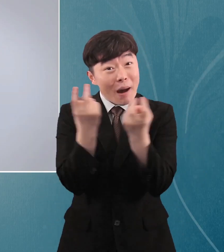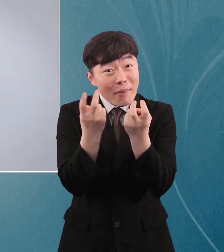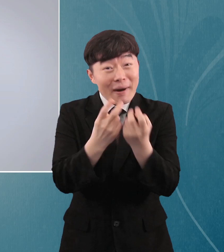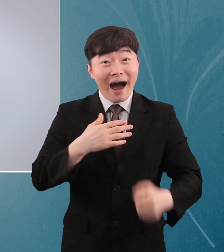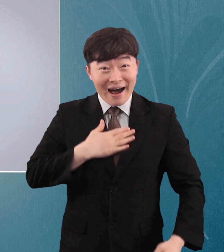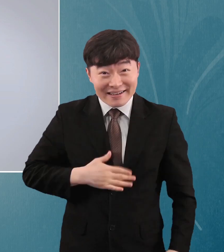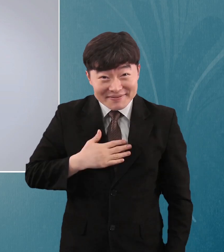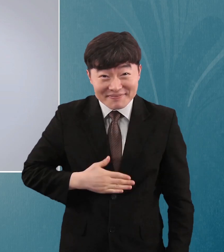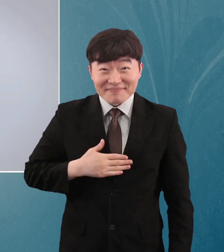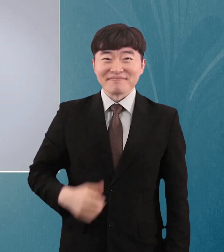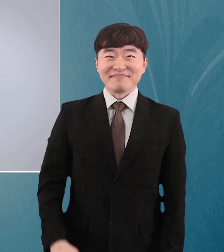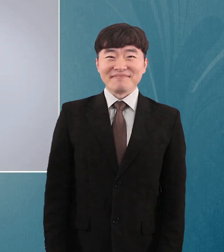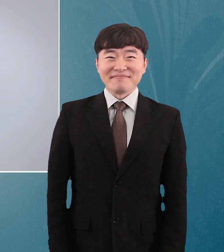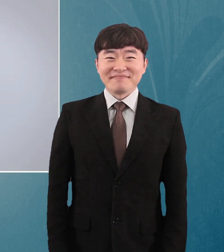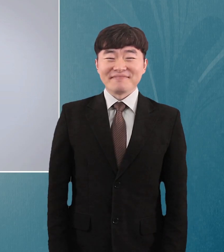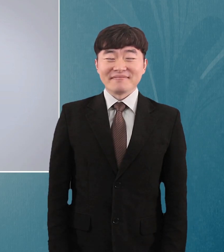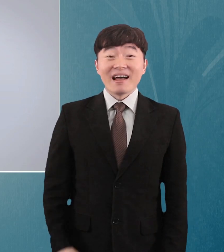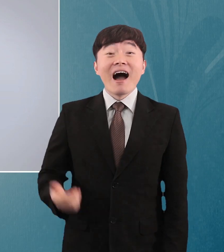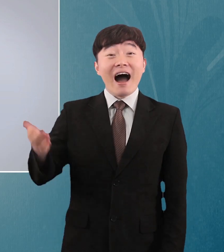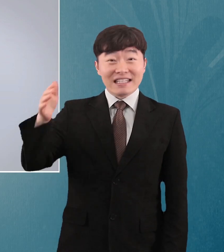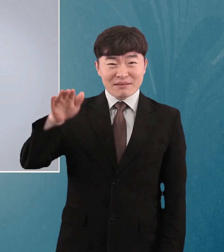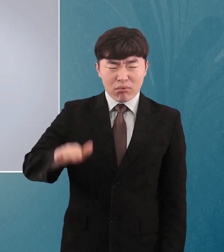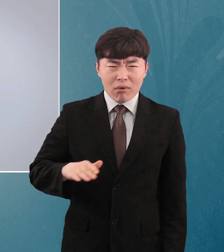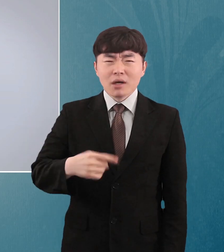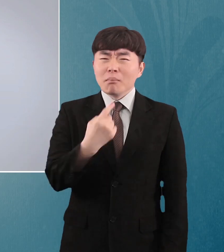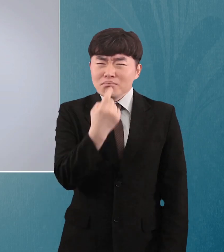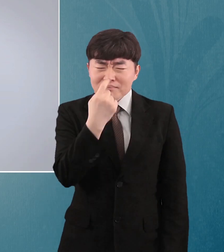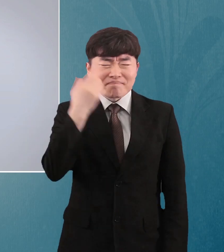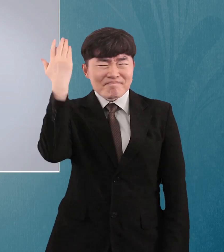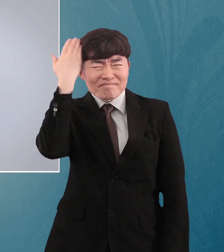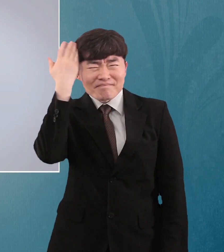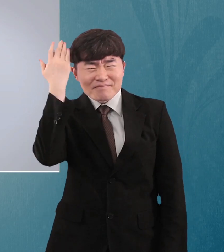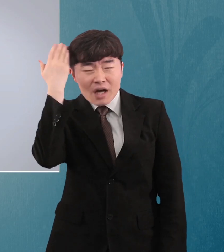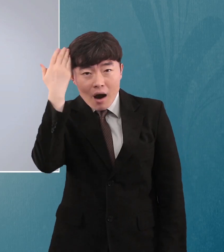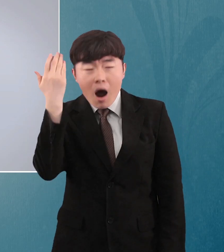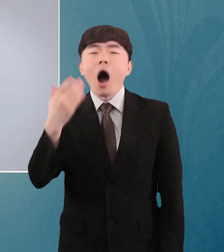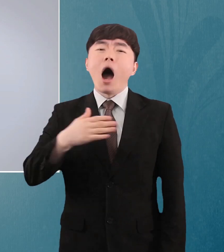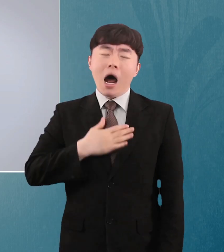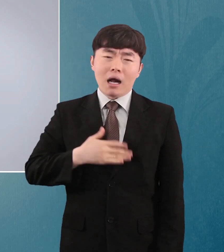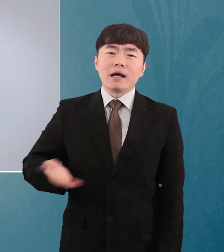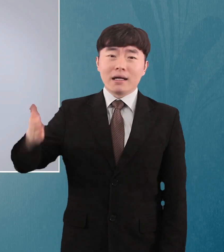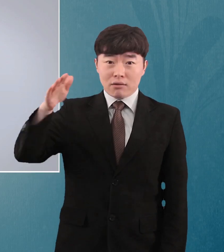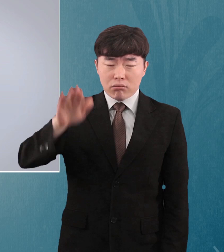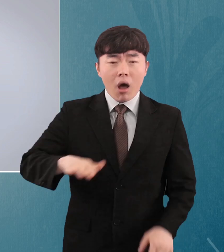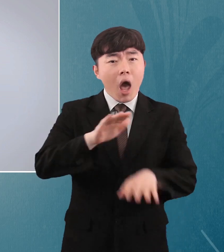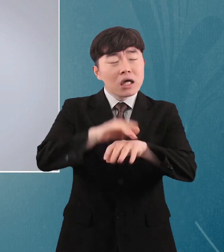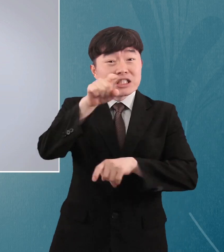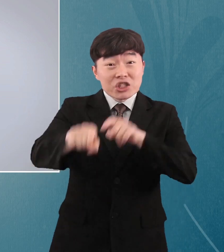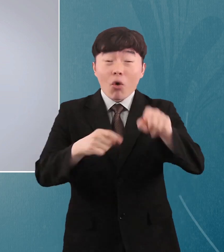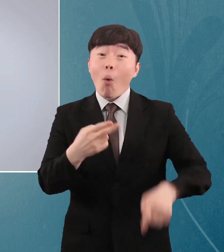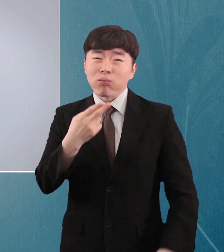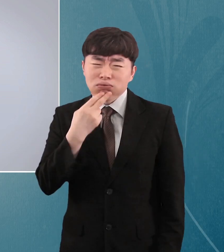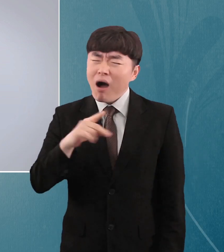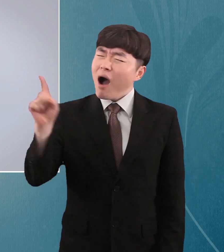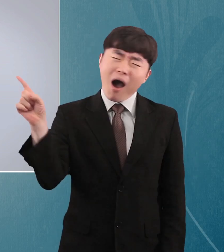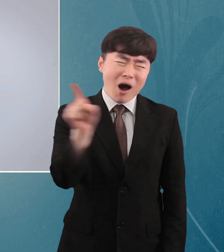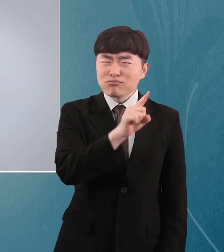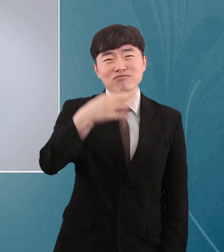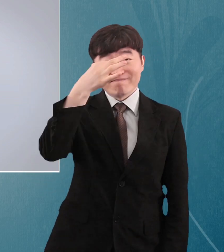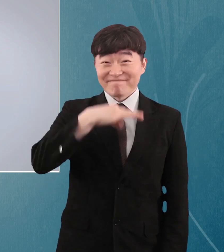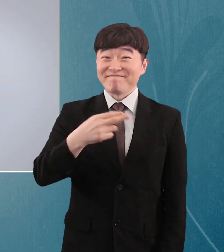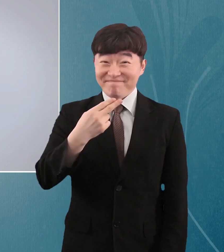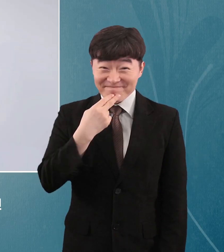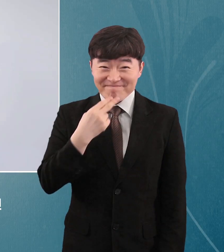감이 잡히셨나요? 그러나 이렇게 지식을 쌓으셨더라도 실제 행동으로 옮기지 않으면 전혀 의미가